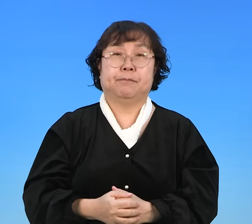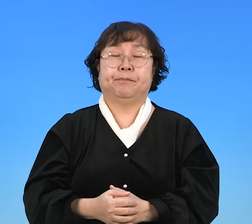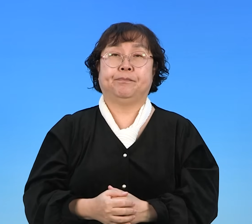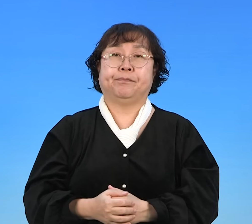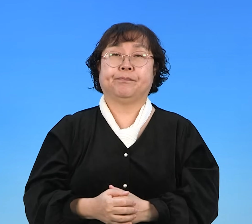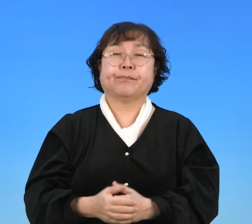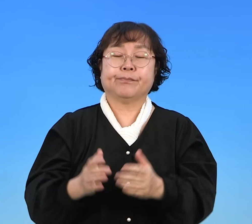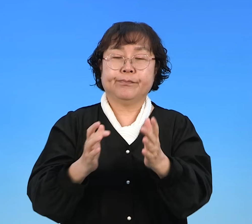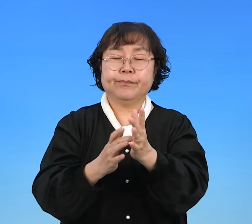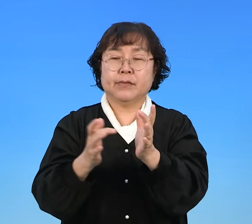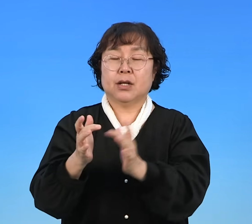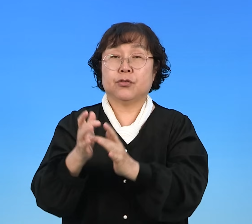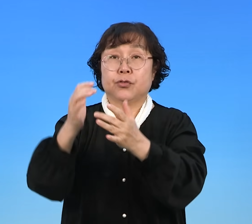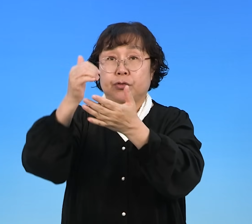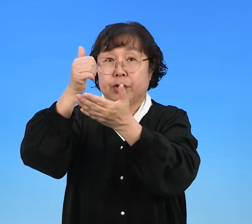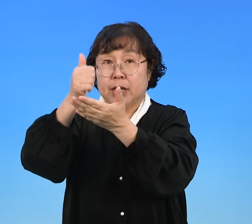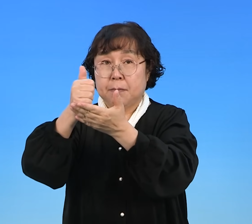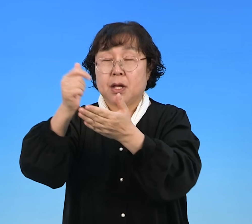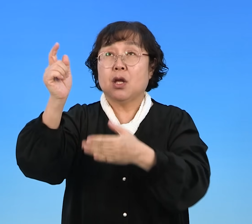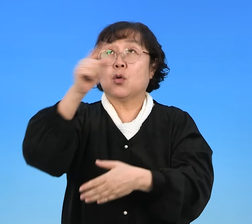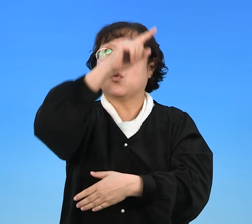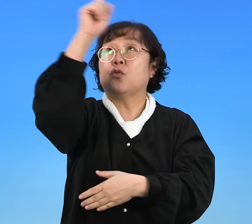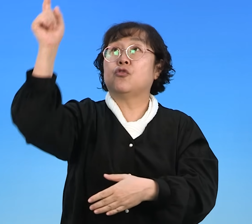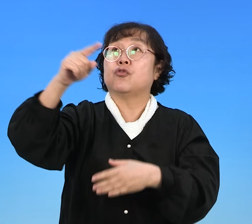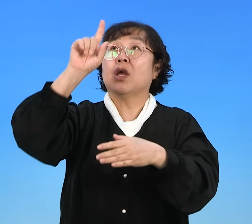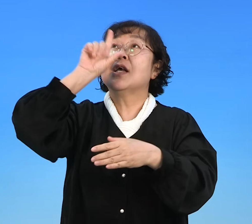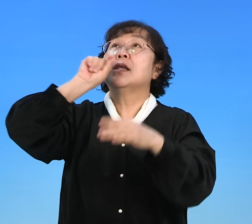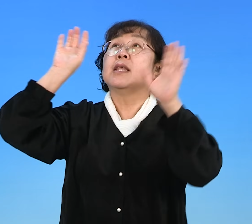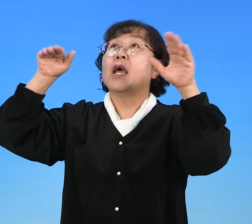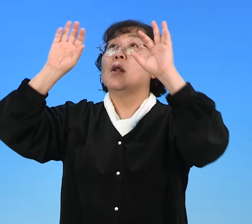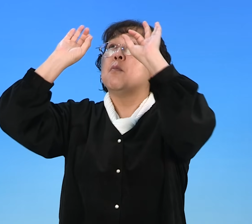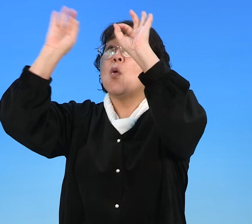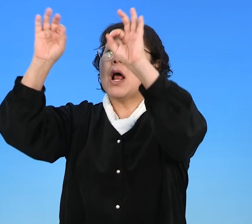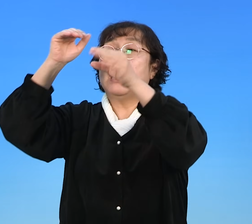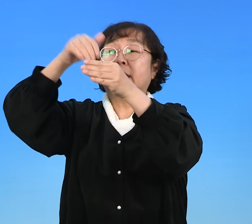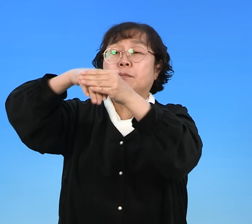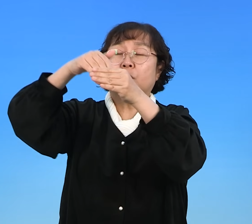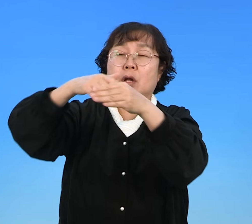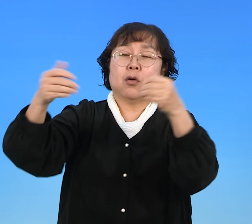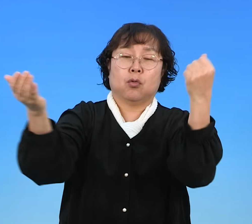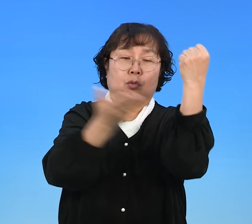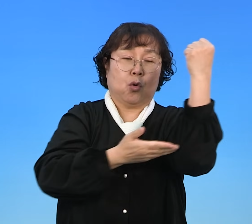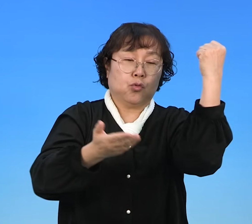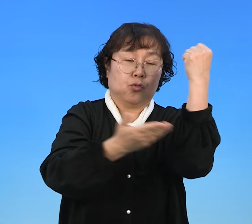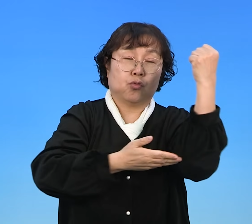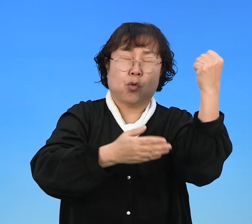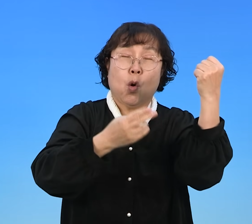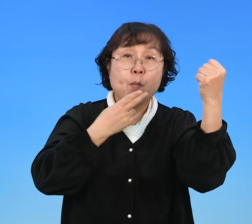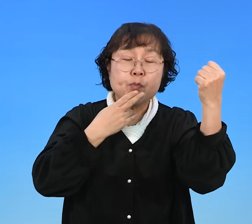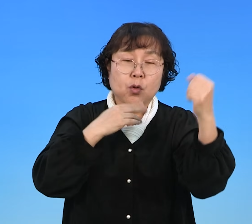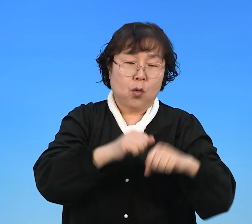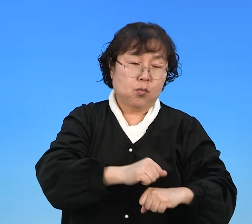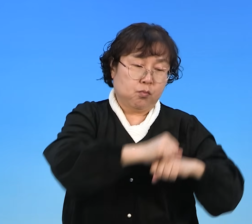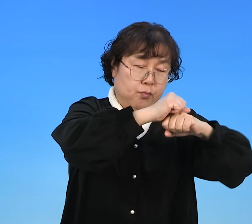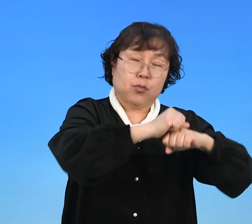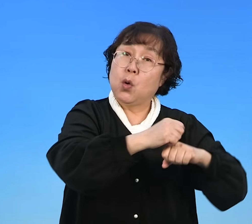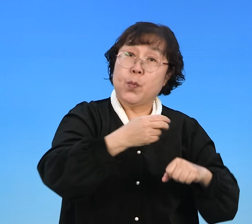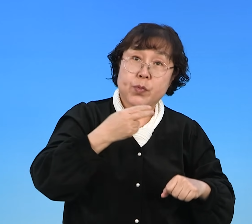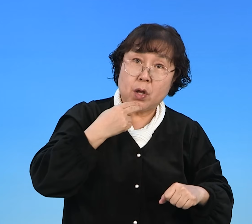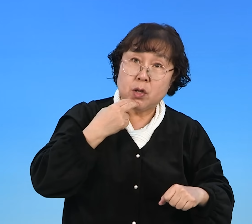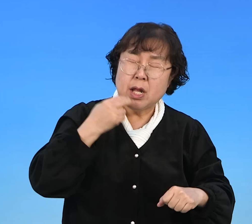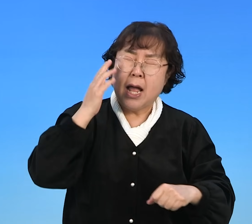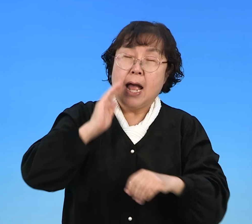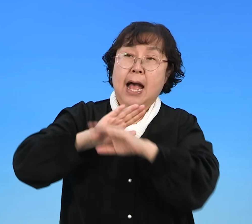마태복음 6장 26절 예수님이 하신 말씀입니다. 공중의 새를 보라. 심지도 않고 거두지도 않고 창고에 모아 들이지도